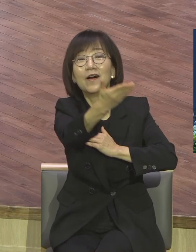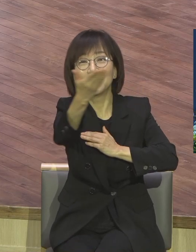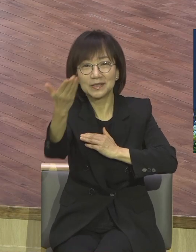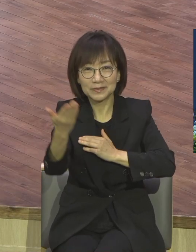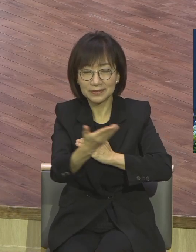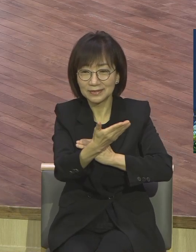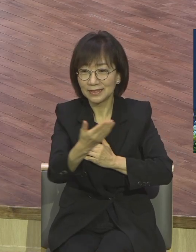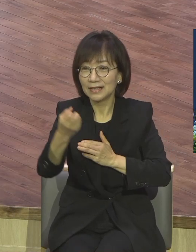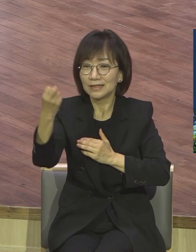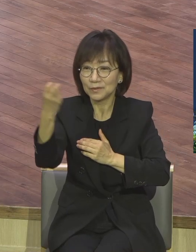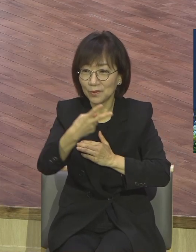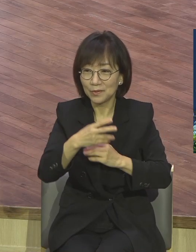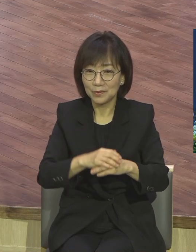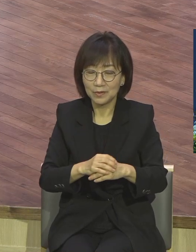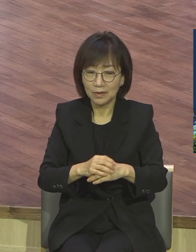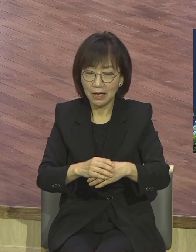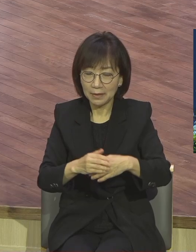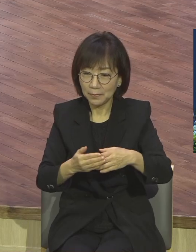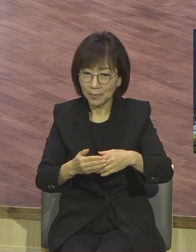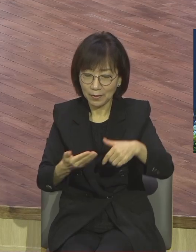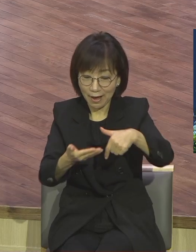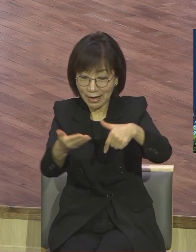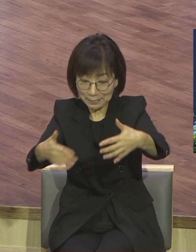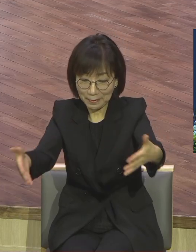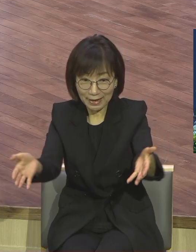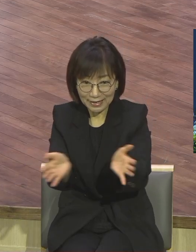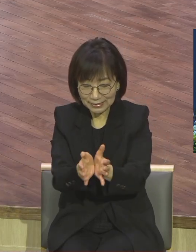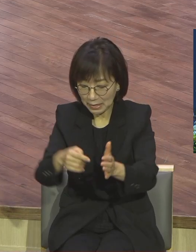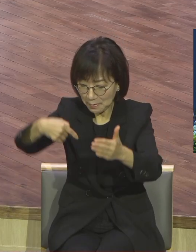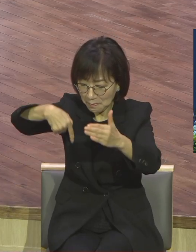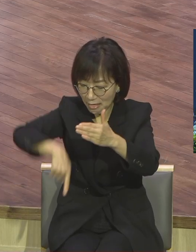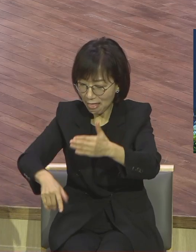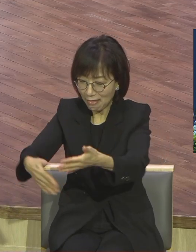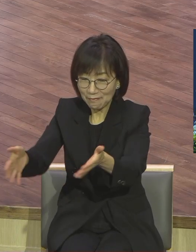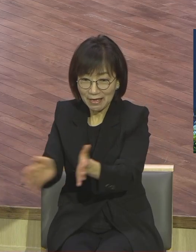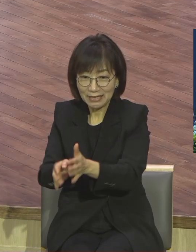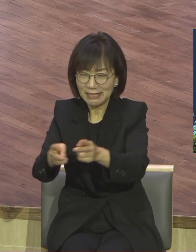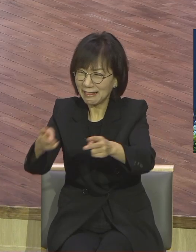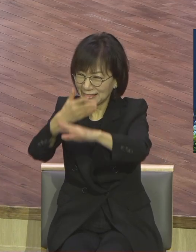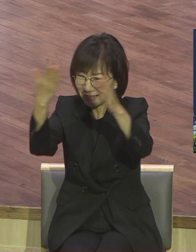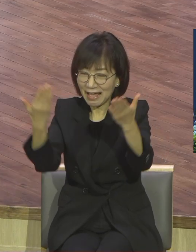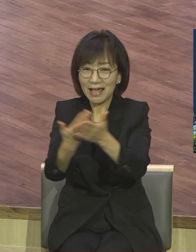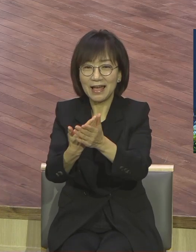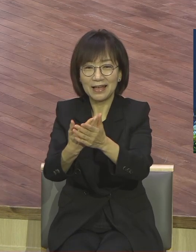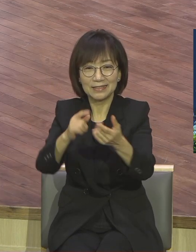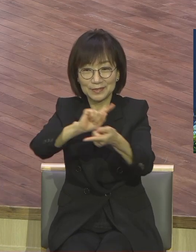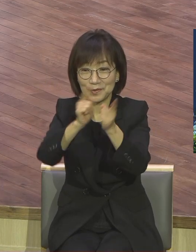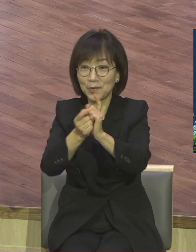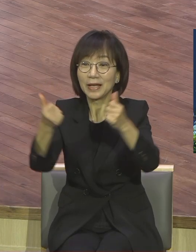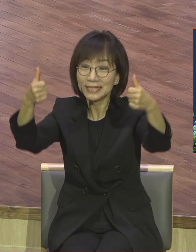또 각 갈릴리 홀, 원리스 홀, 해외 성도들 같이 서로 인사합시다.